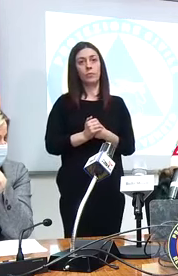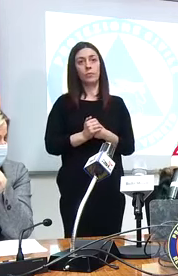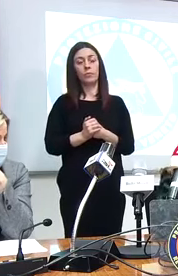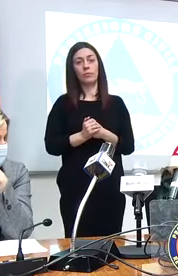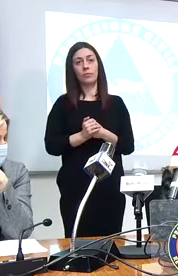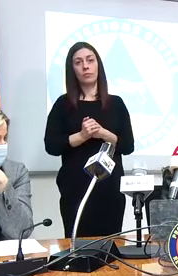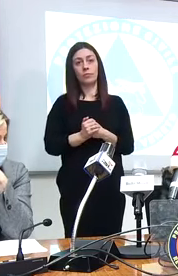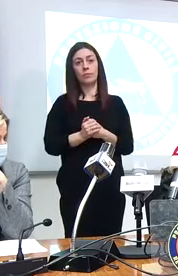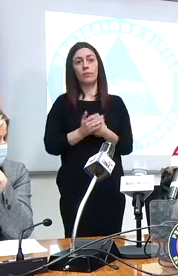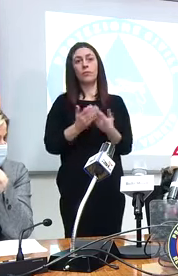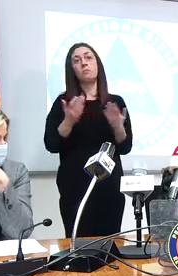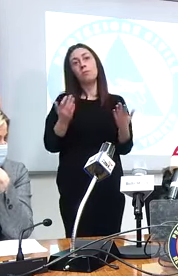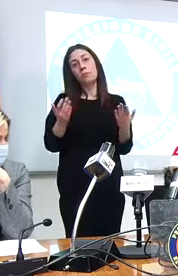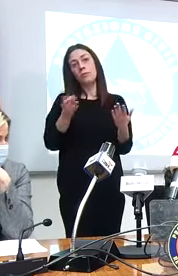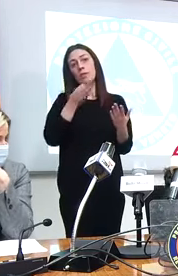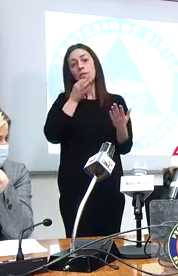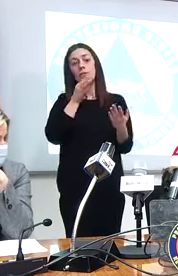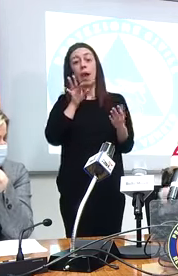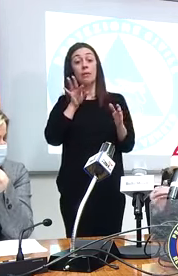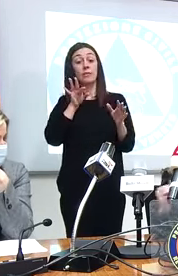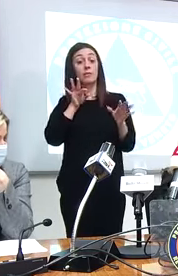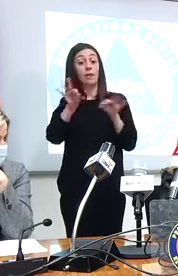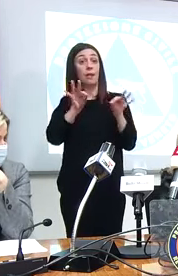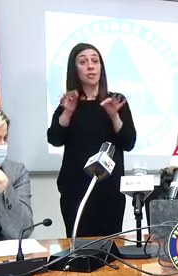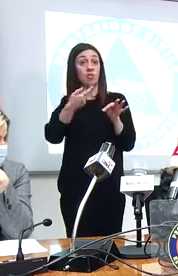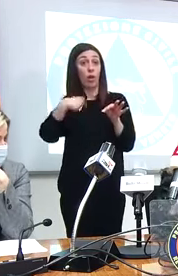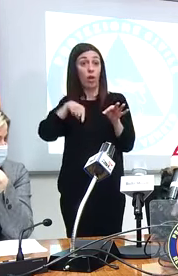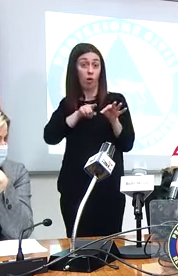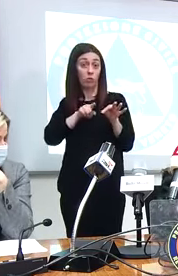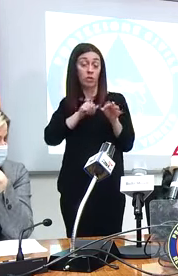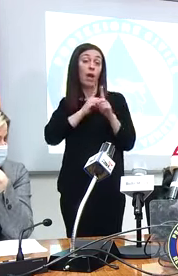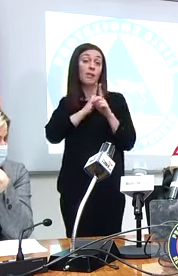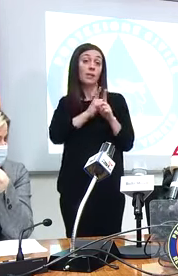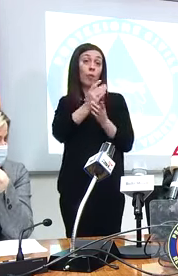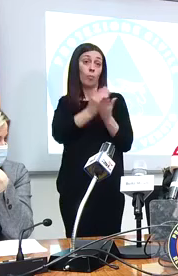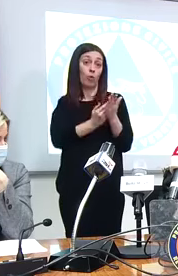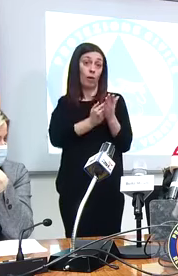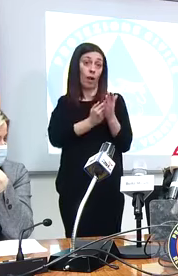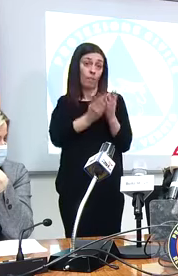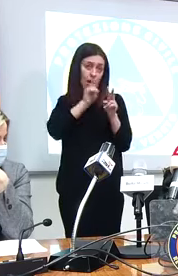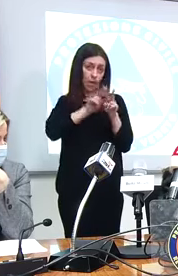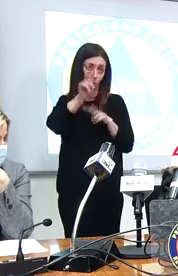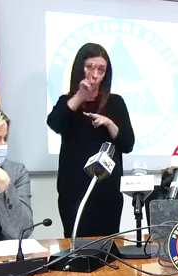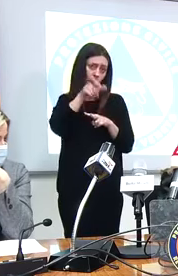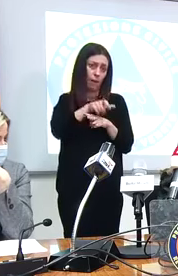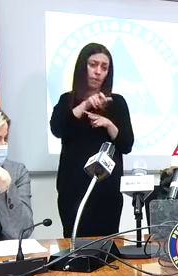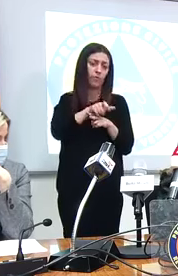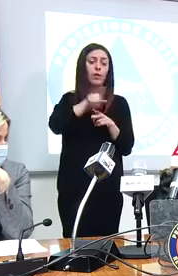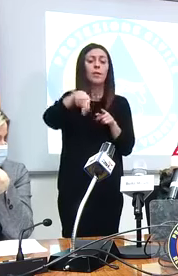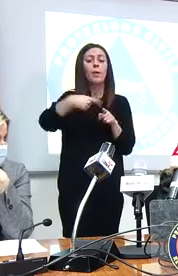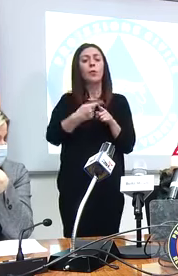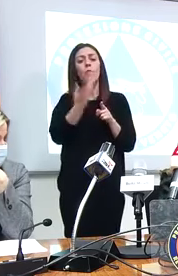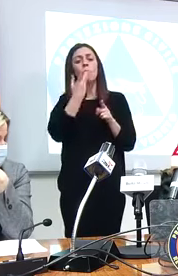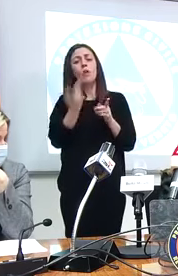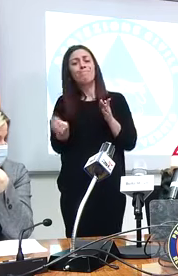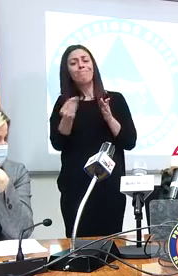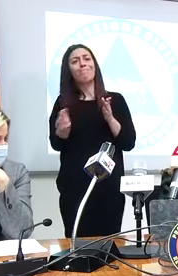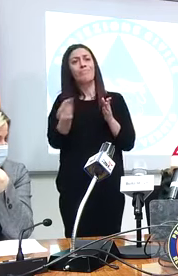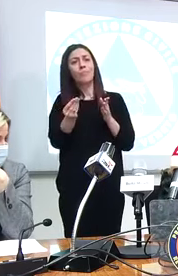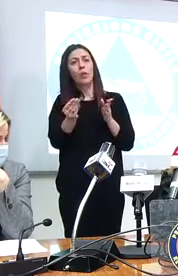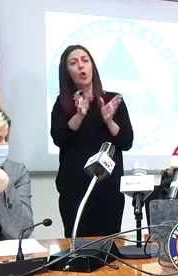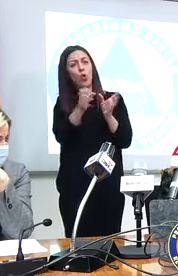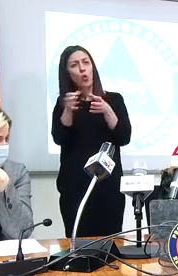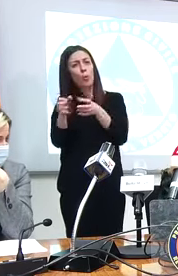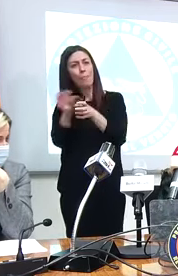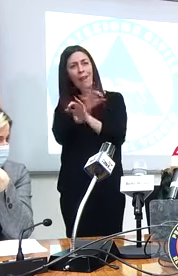arrivano. Quindi una strategia che sì, segue il piano, ma che tende anche a mettere in sicurezza, diciamo, dei piccoli